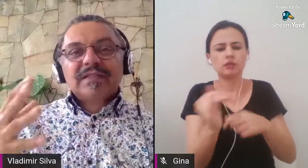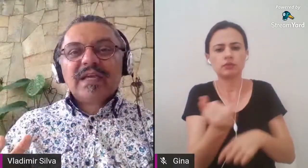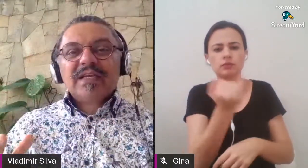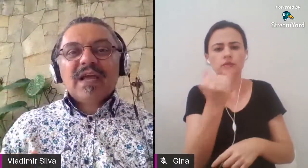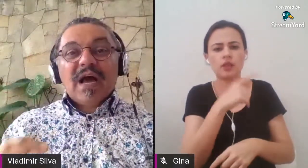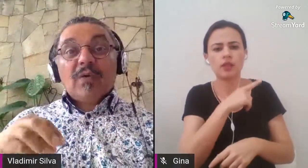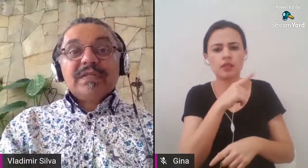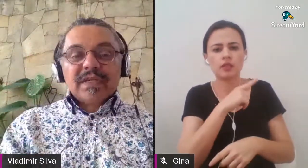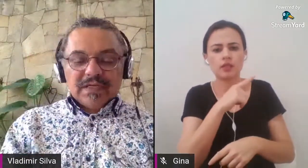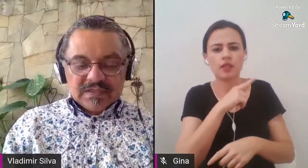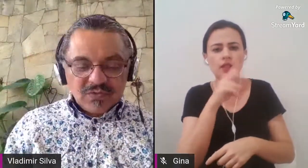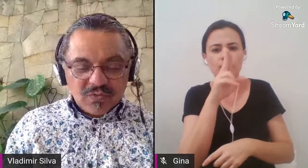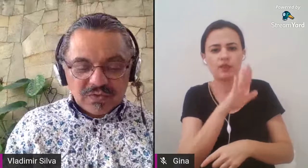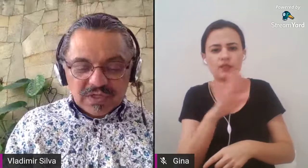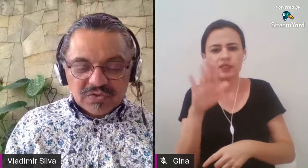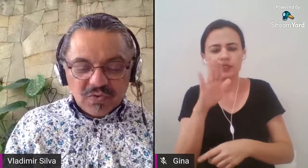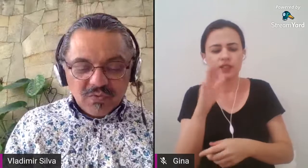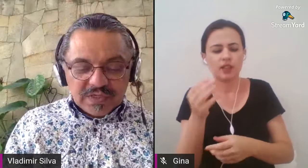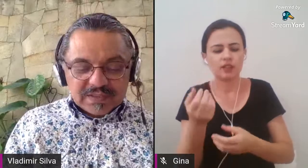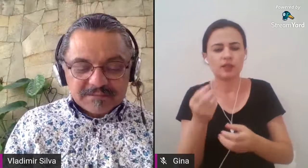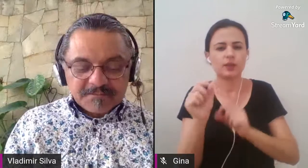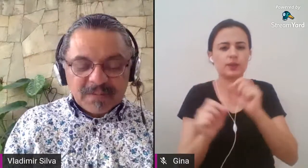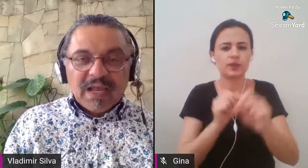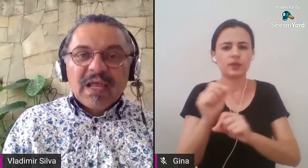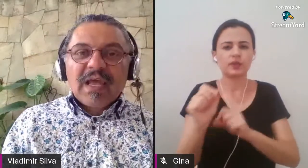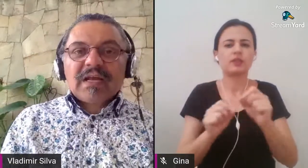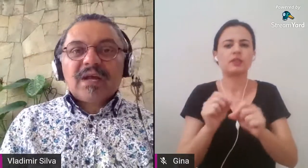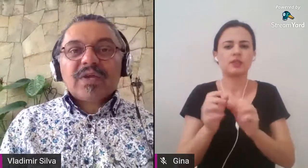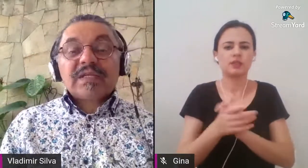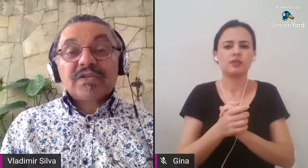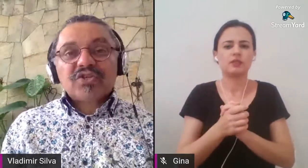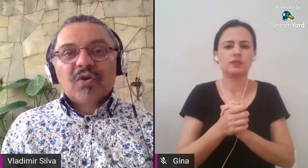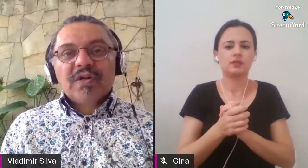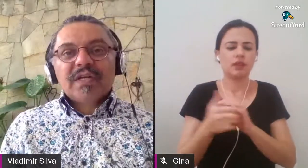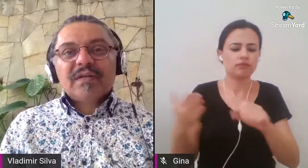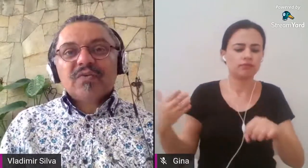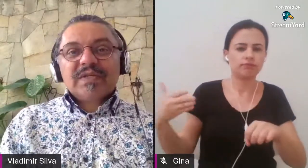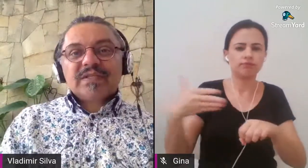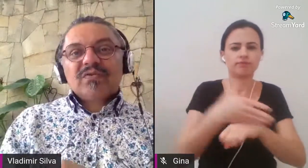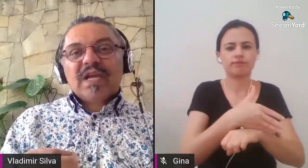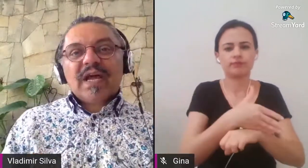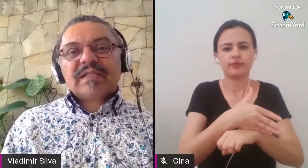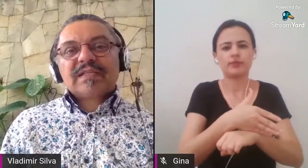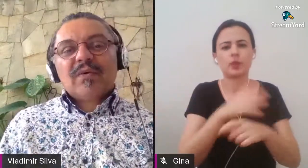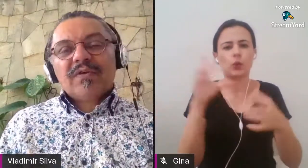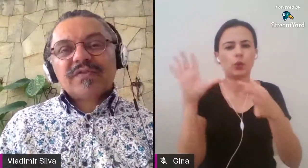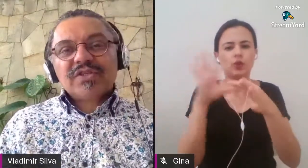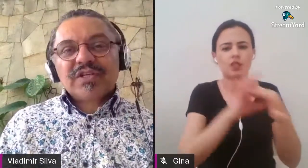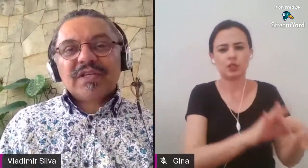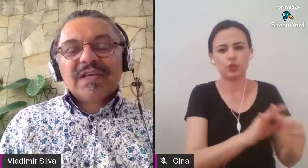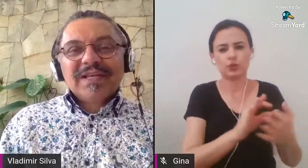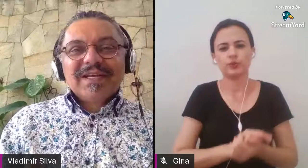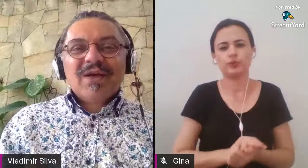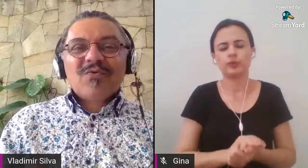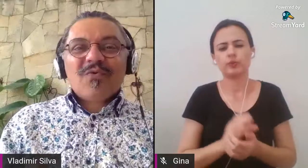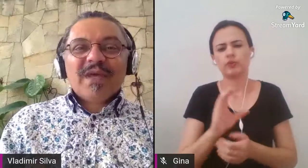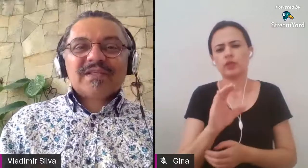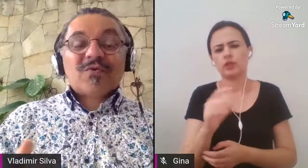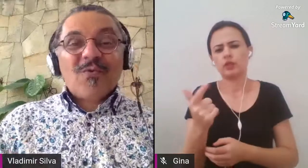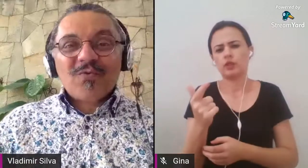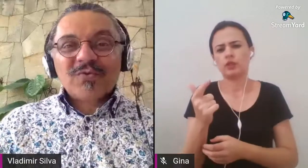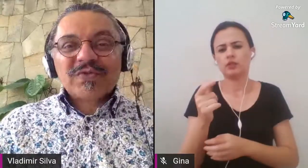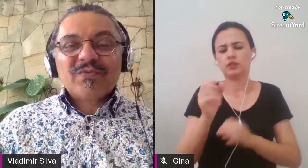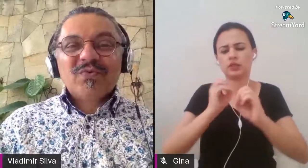a universidade tem ao inserir-se num contexto como esse. É claro que essa história do ensino de artes na UFCG